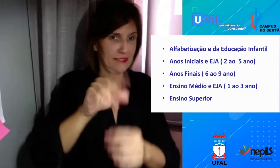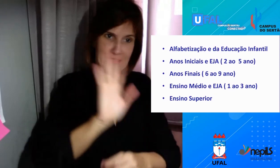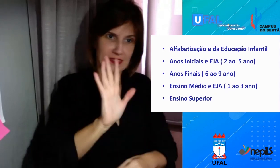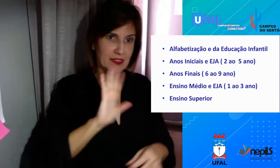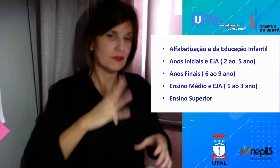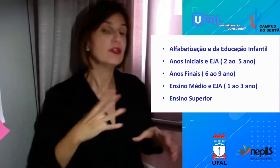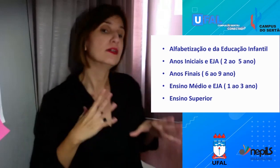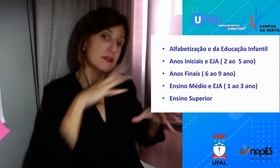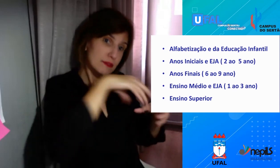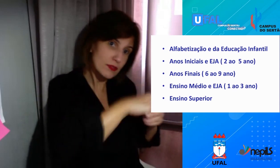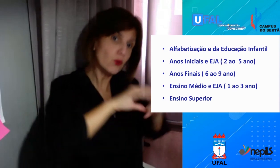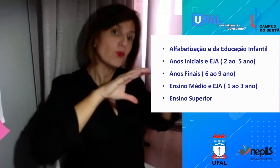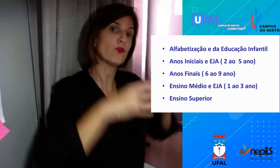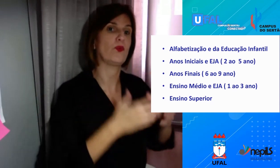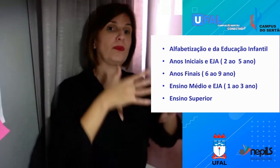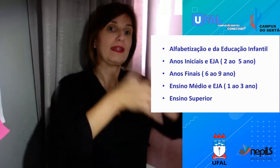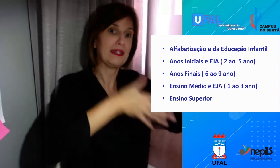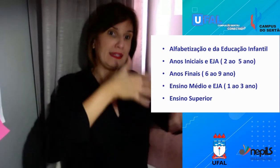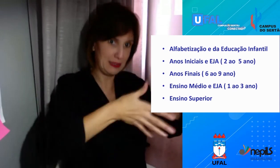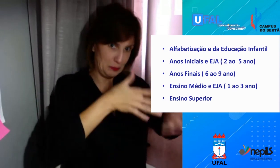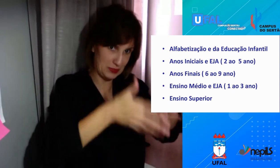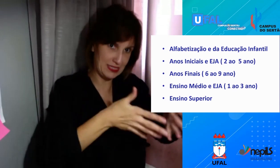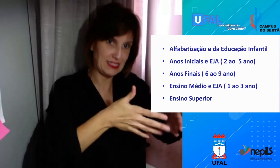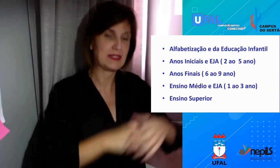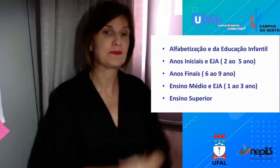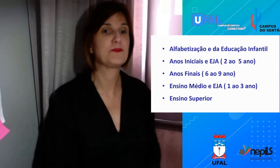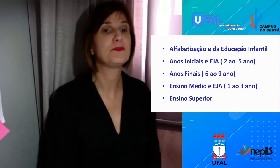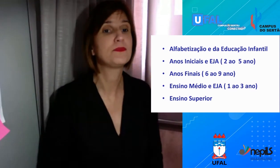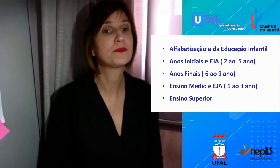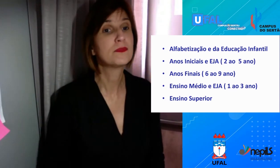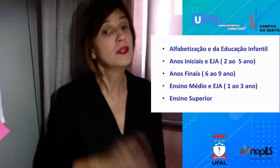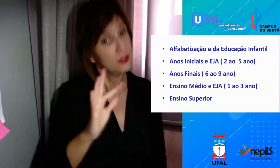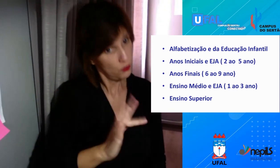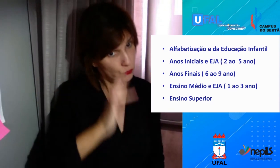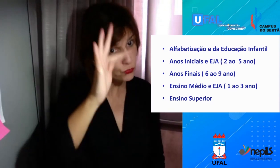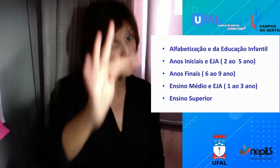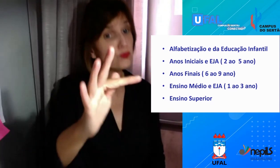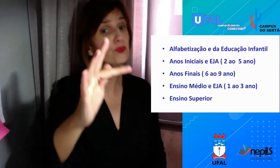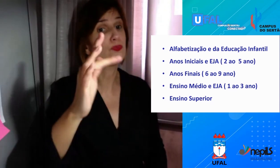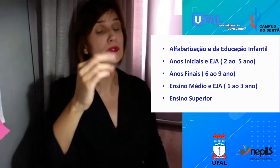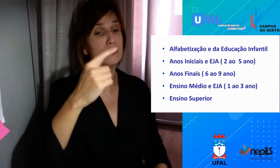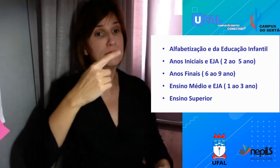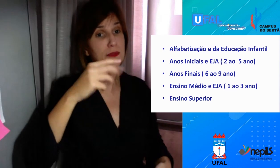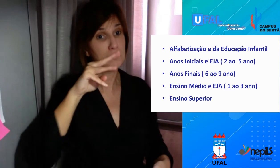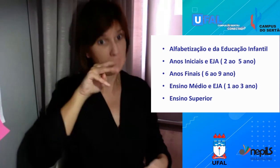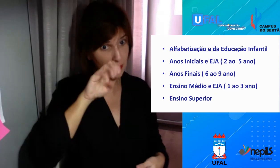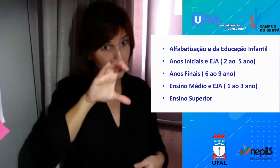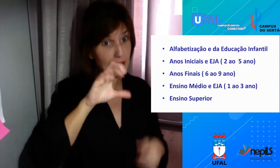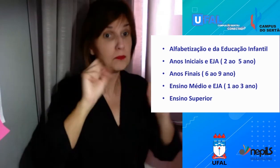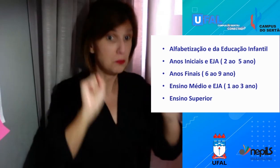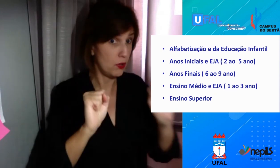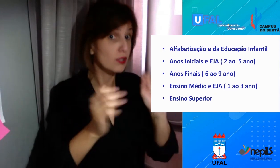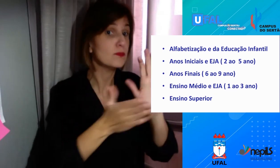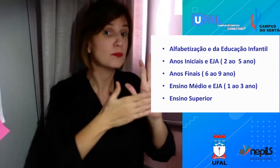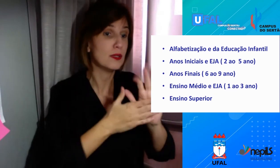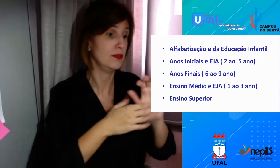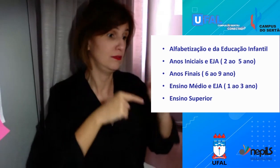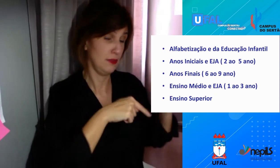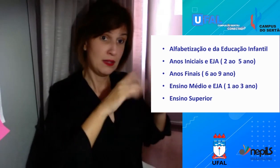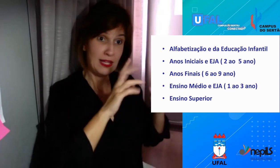diferentes níveis. Eu não faço parte dessa equipe, a equipe da qual faço parte é a equipe que